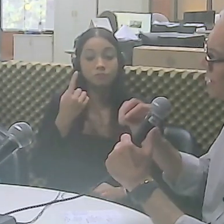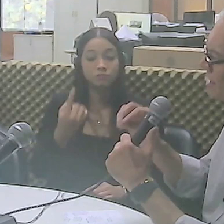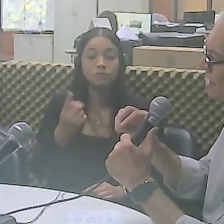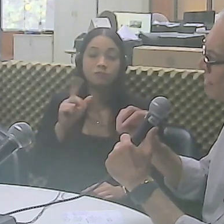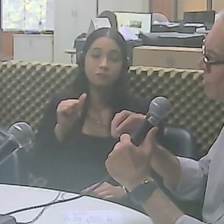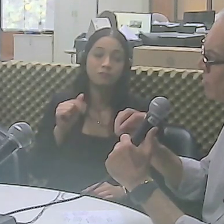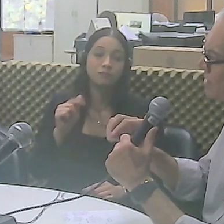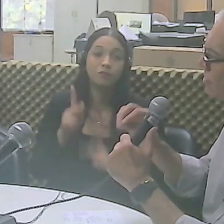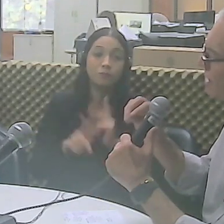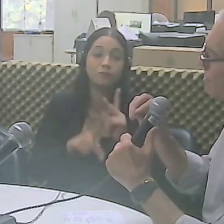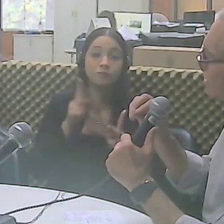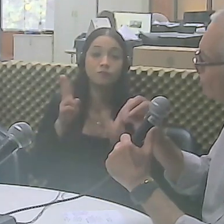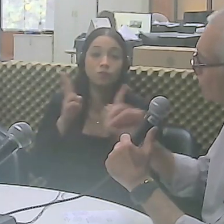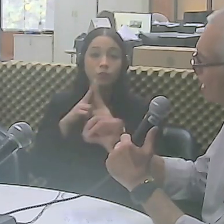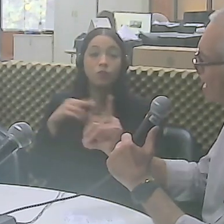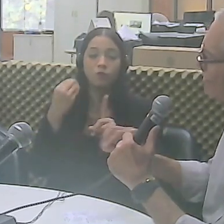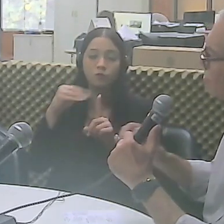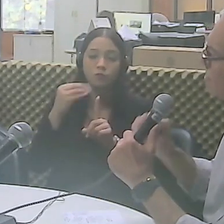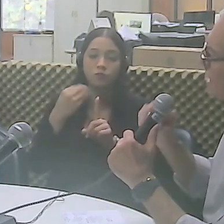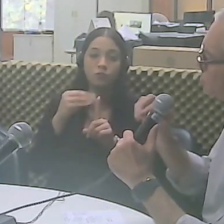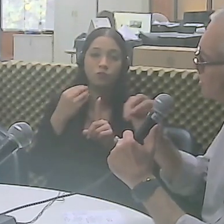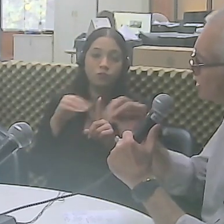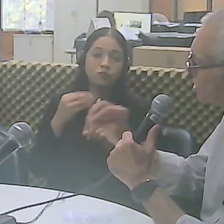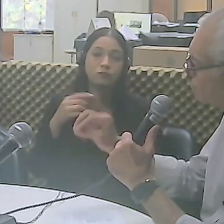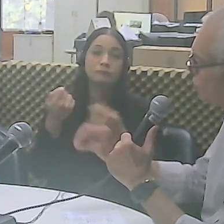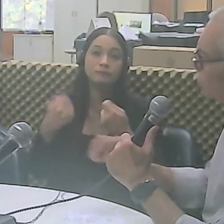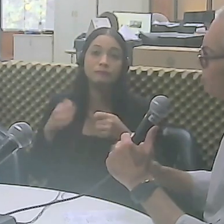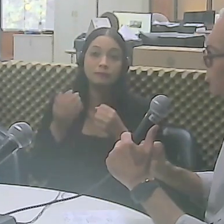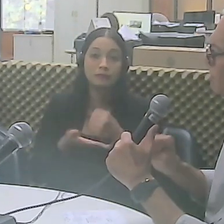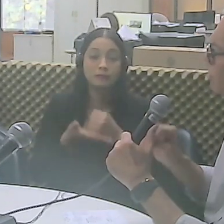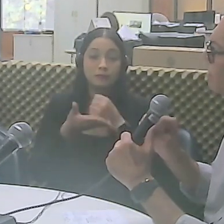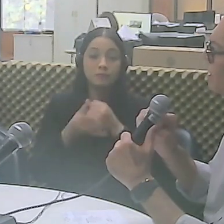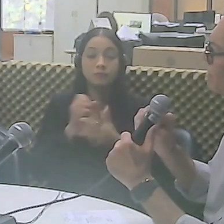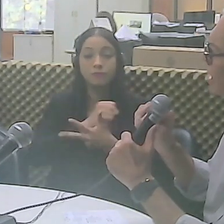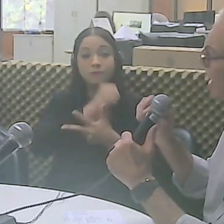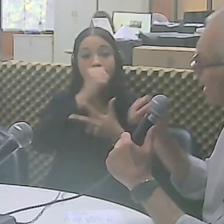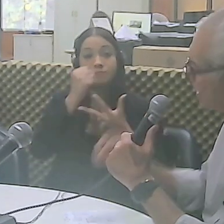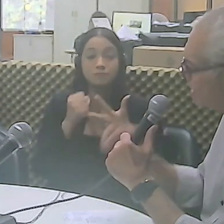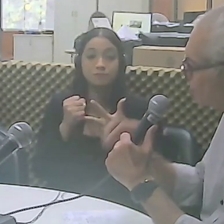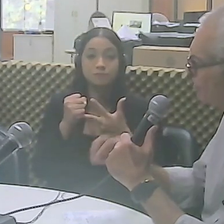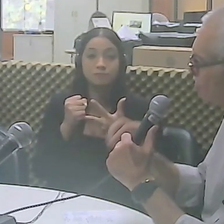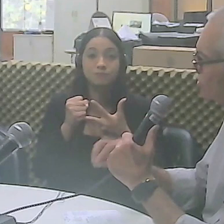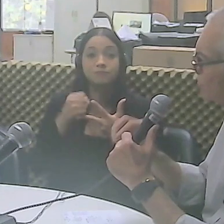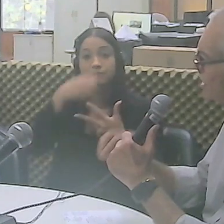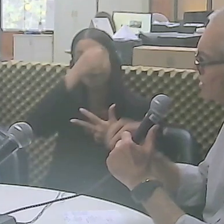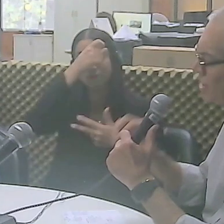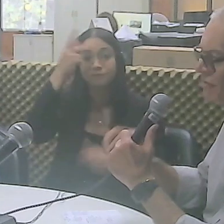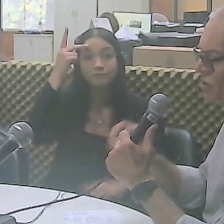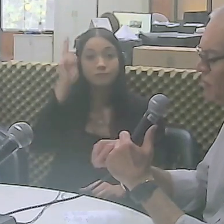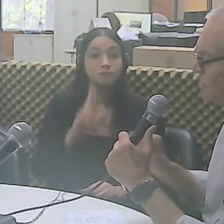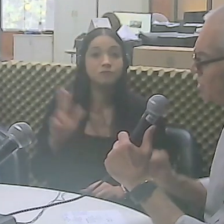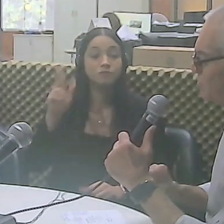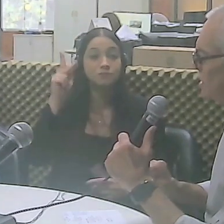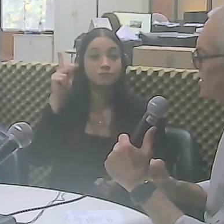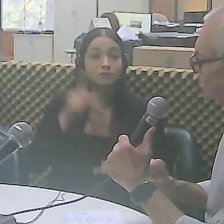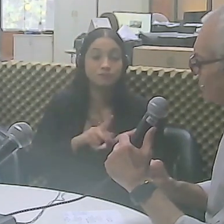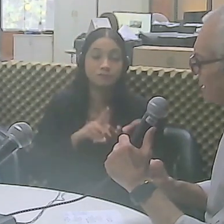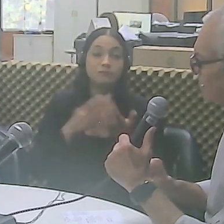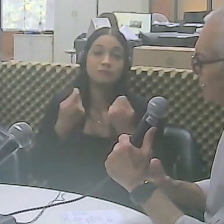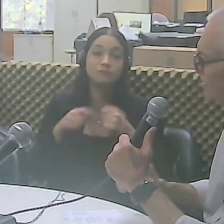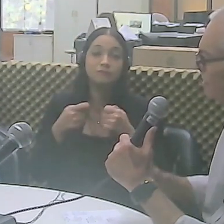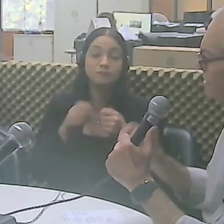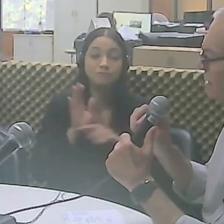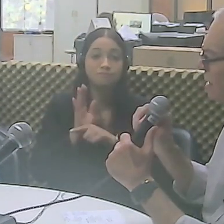aquela parcela da população que está mais vulnerável, que mais precisa de apoio do poder público. É aí que a Prefeitura de Uberlândia efetivamente precisa de